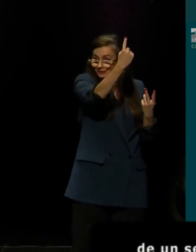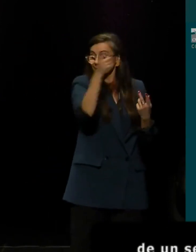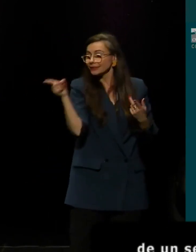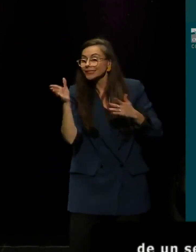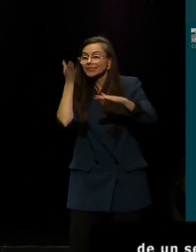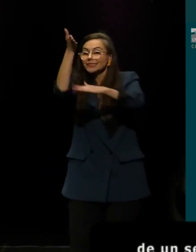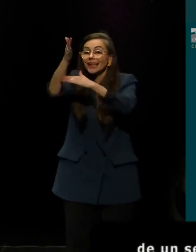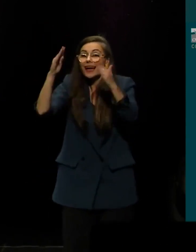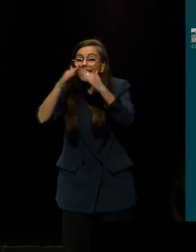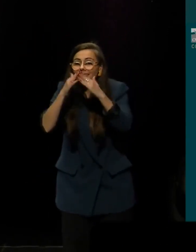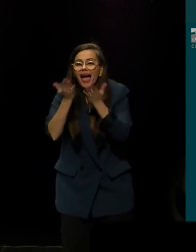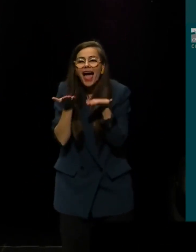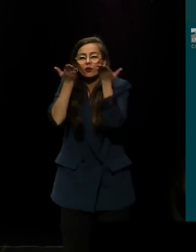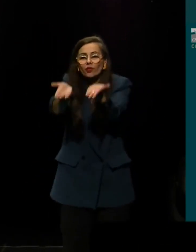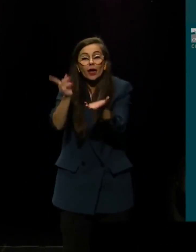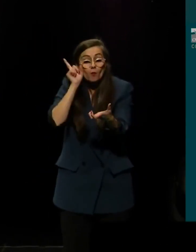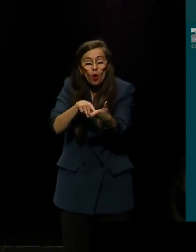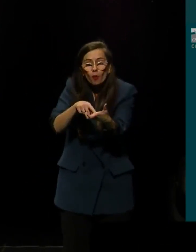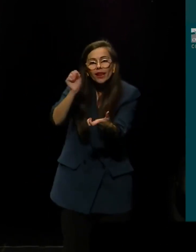al voluntariado